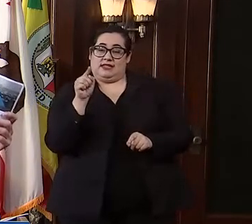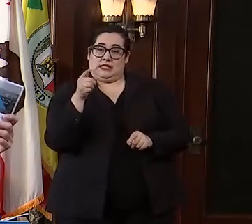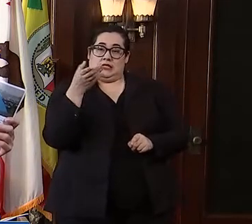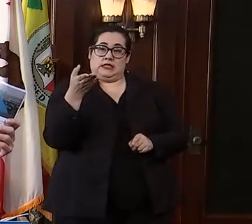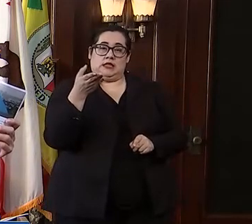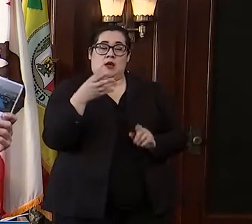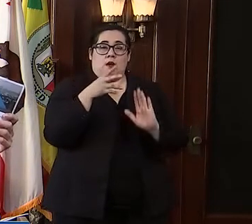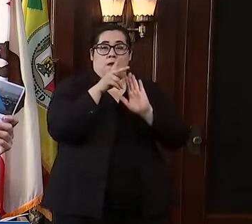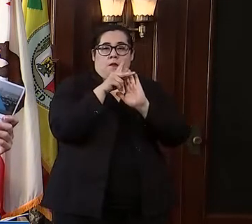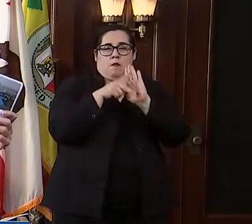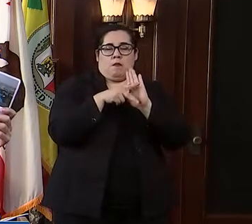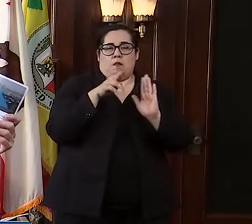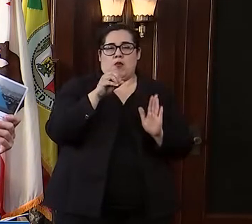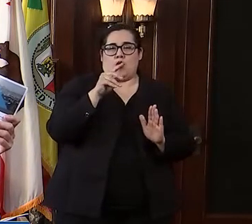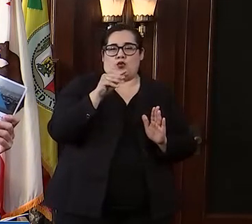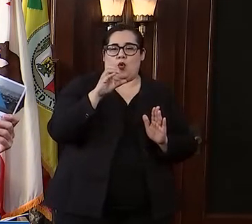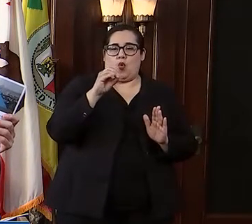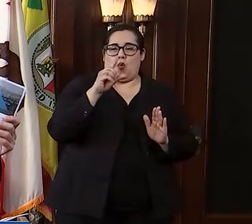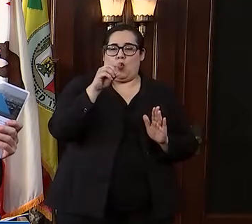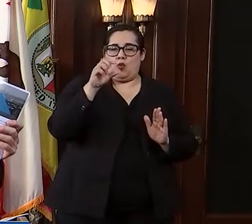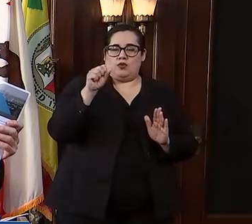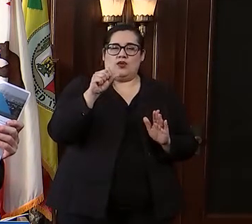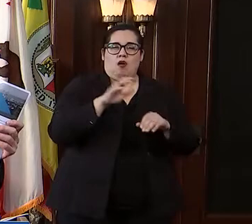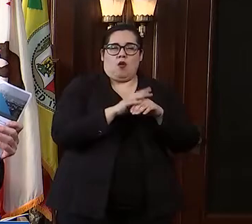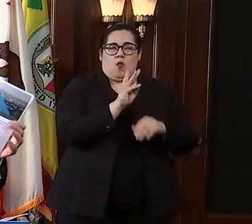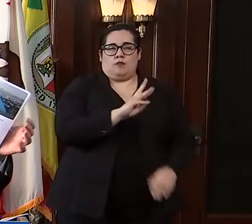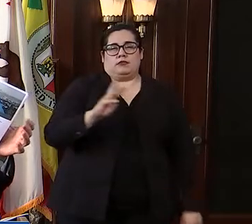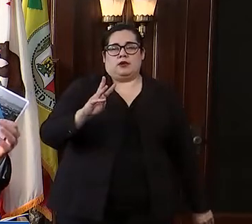estos protocolos están en la página